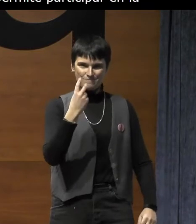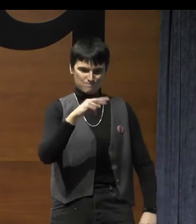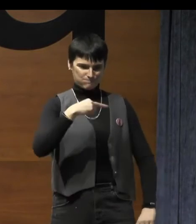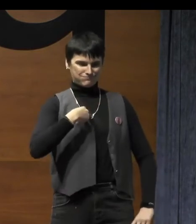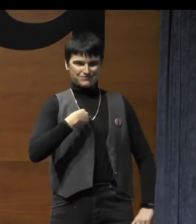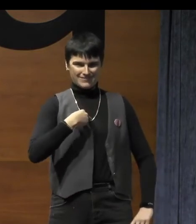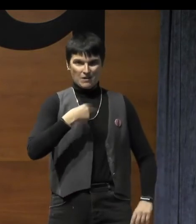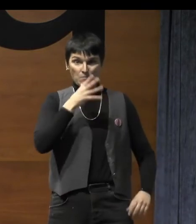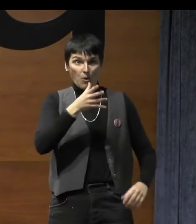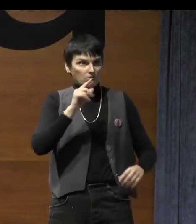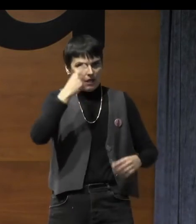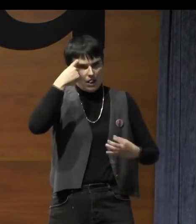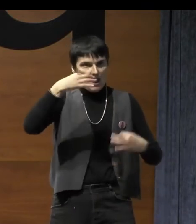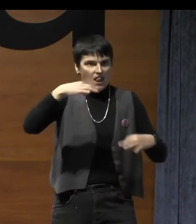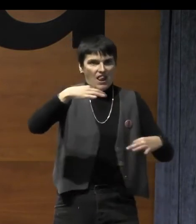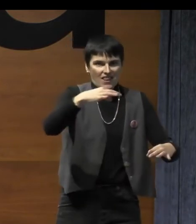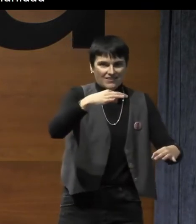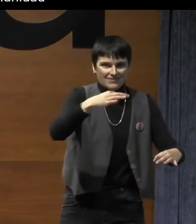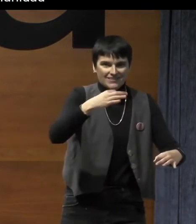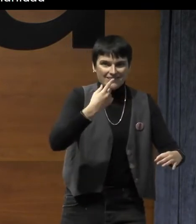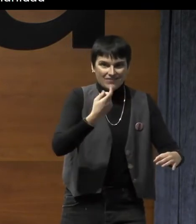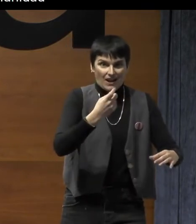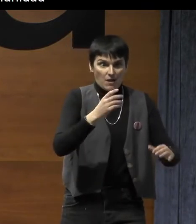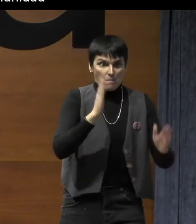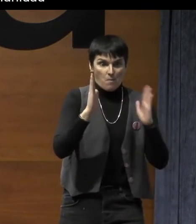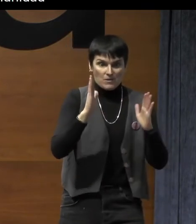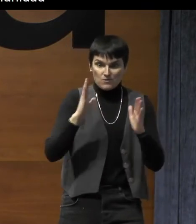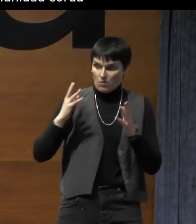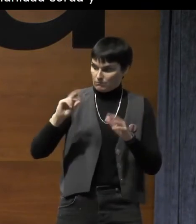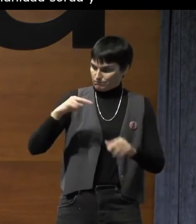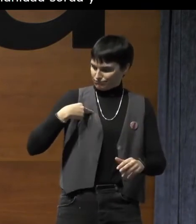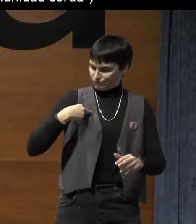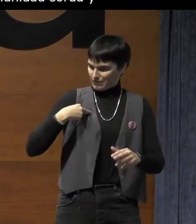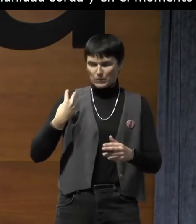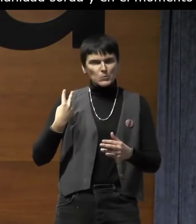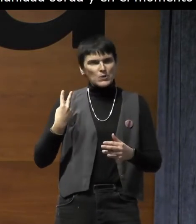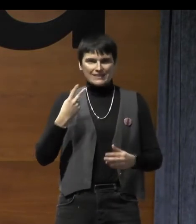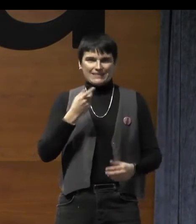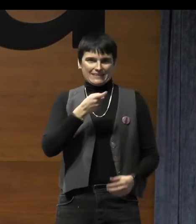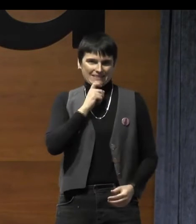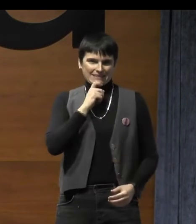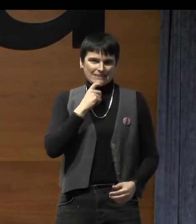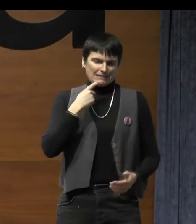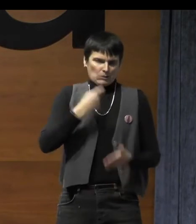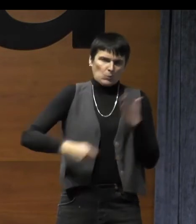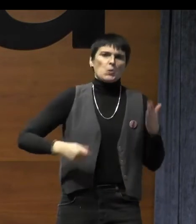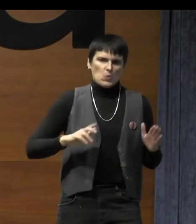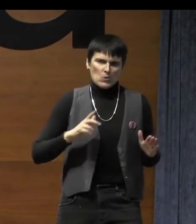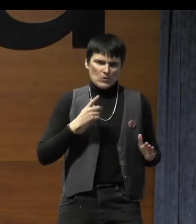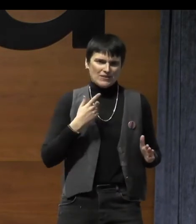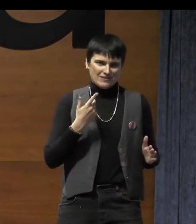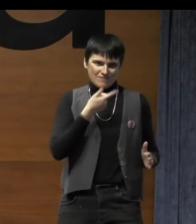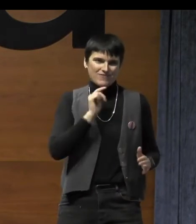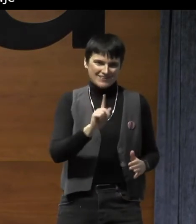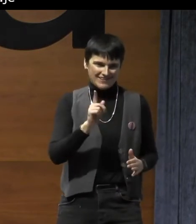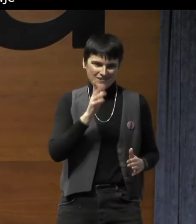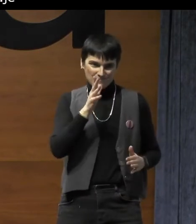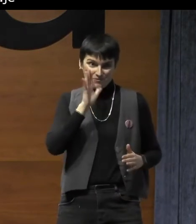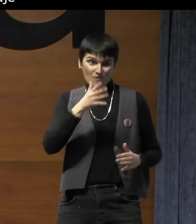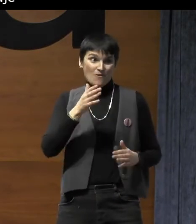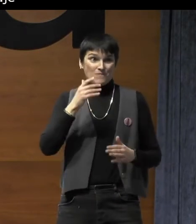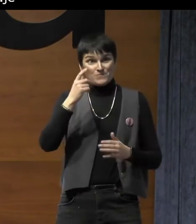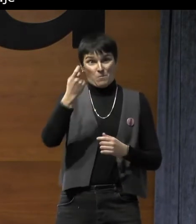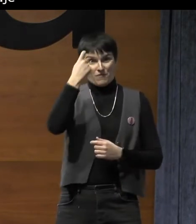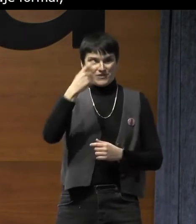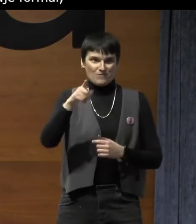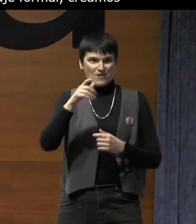nos enfrentamos a ese aprendizaje formal, creamos un momento de